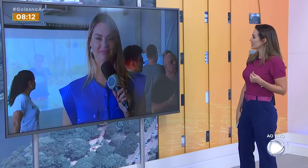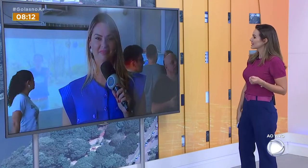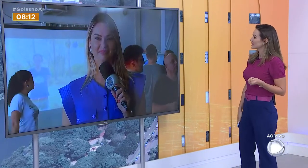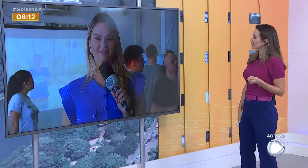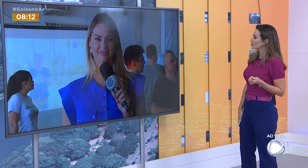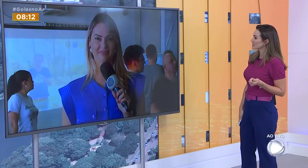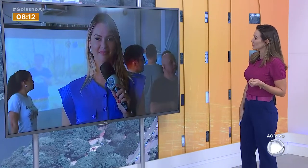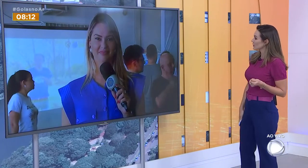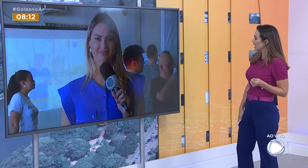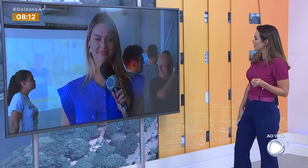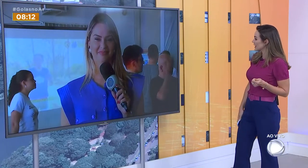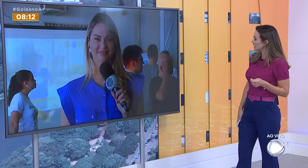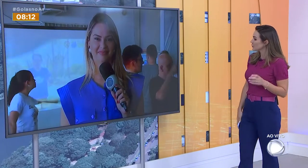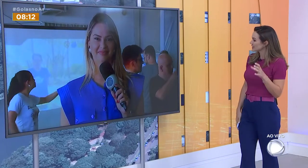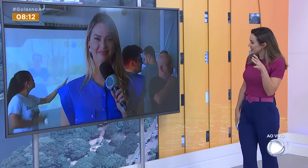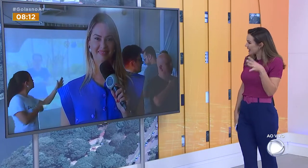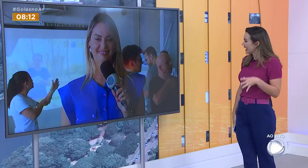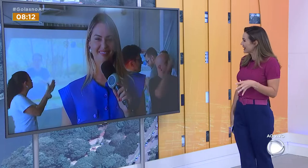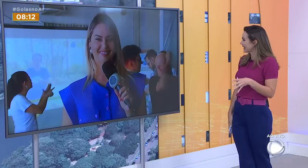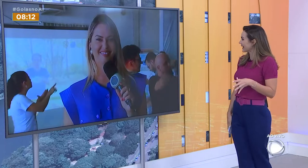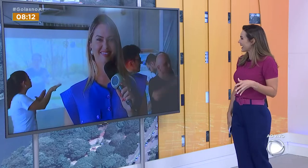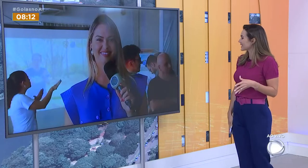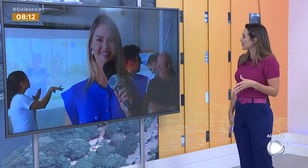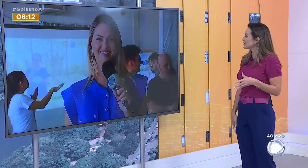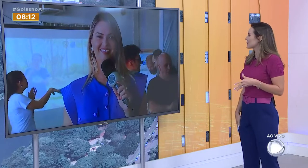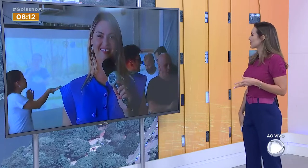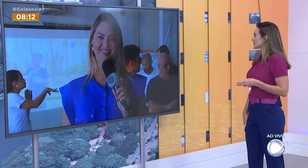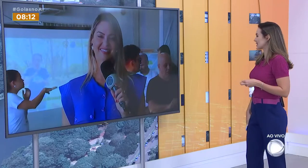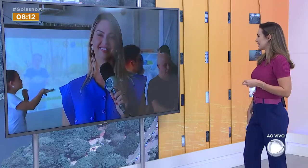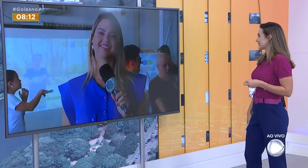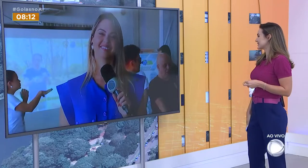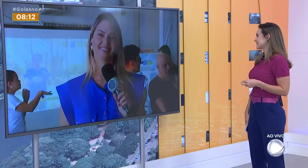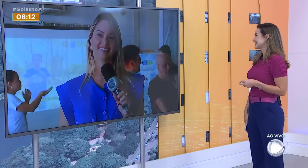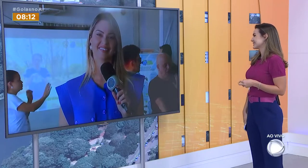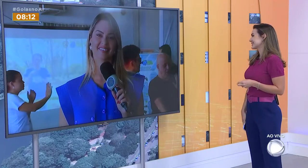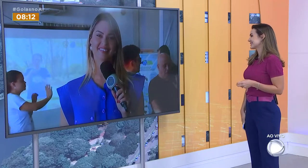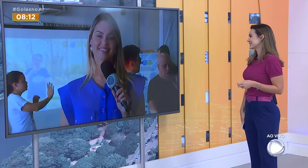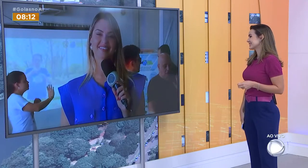trazer mais detalhes sobre essa novidade. Aliás, você está aí, né Nayara? Bom dia pra você!